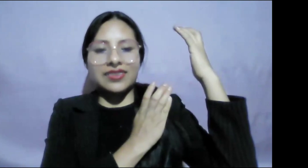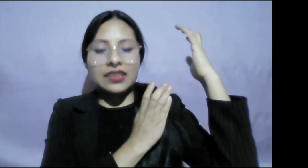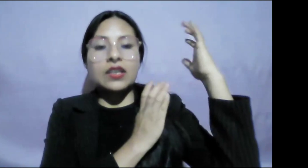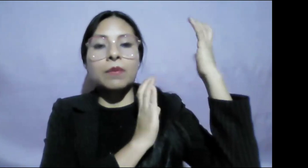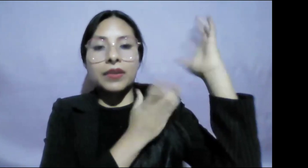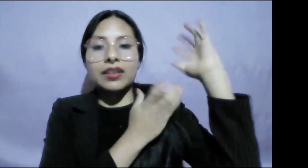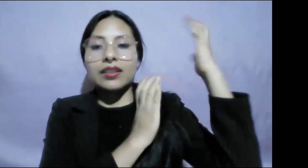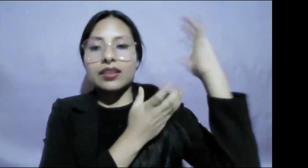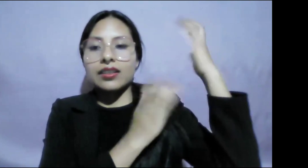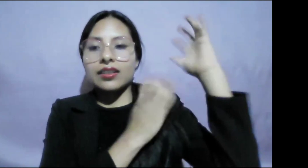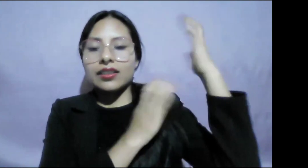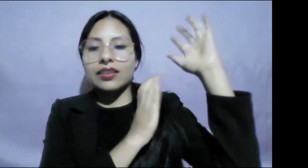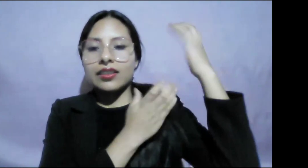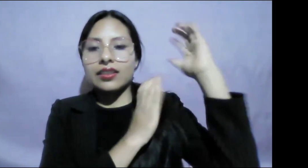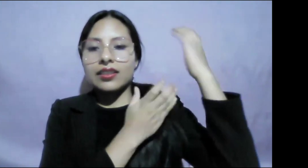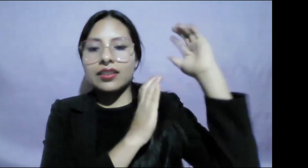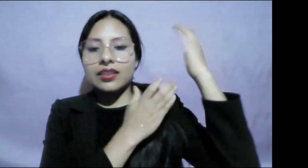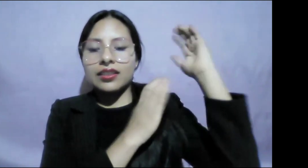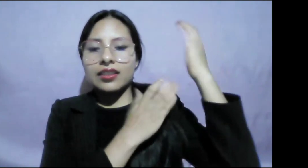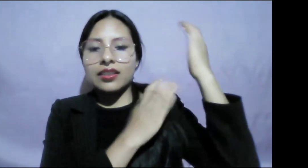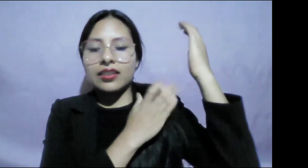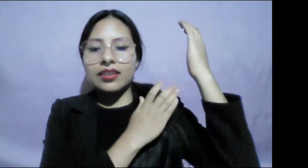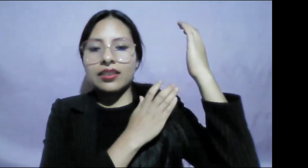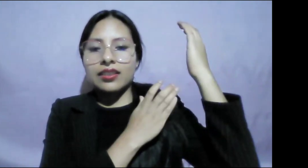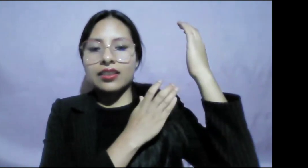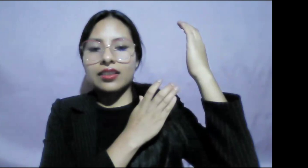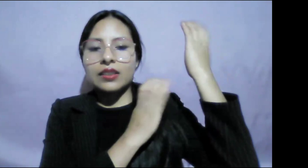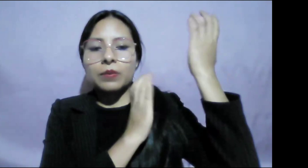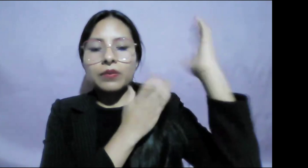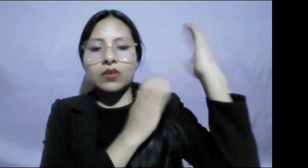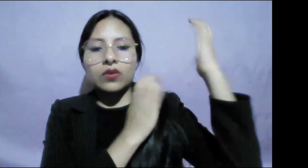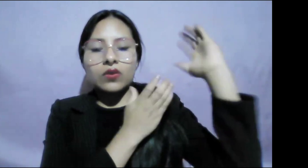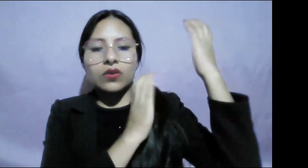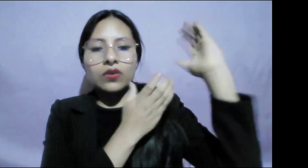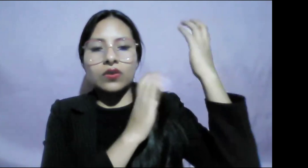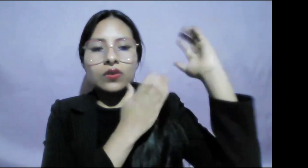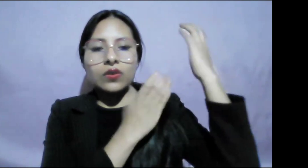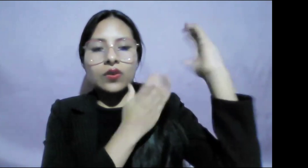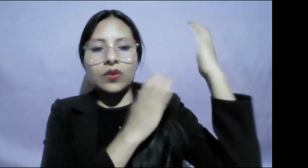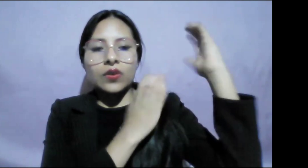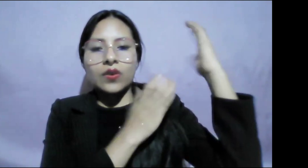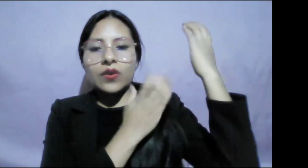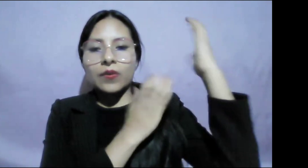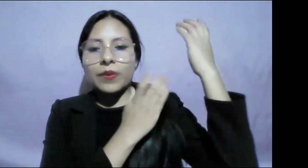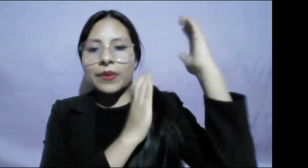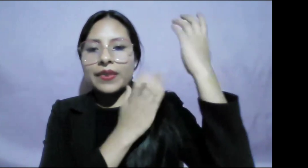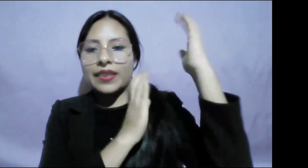ello vamos a Agar como la jarrita el potito Como dicen allá